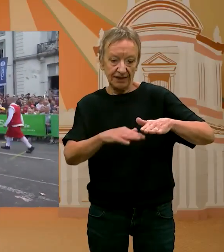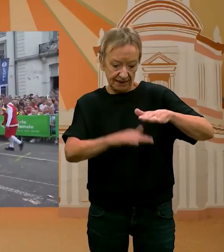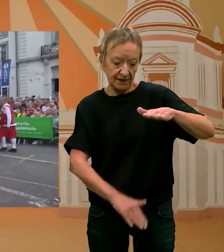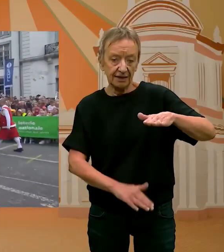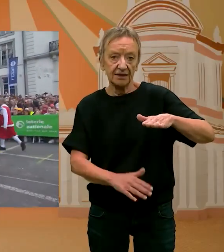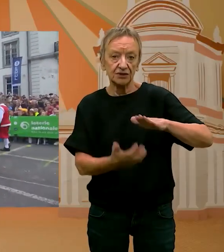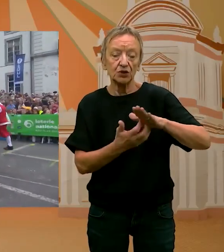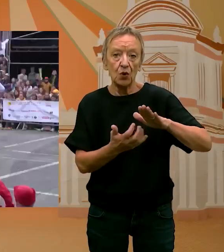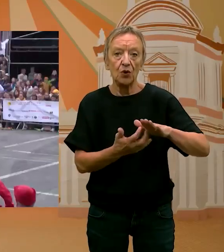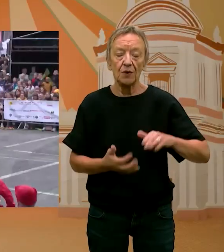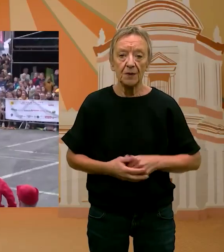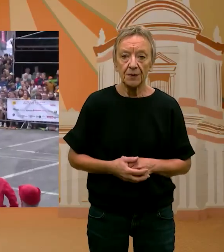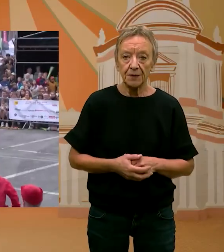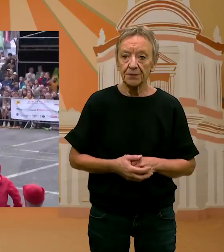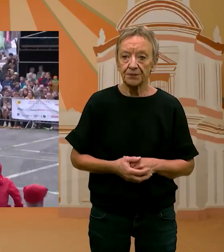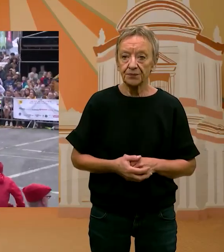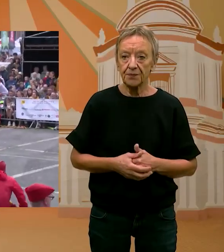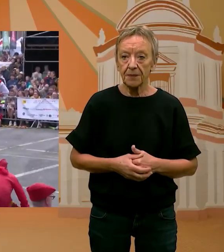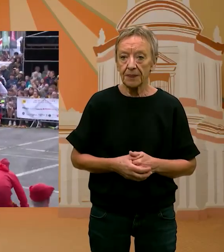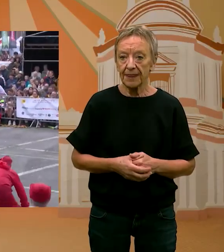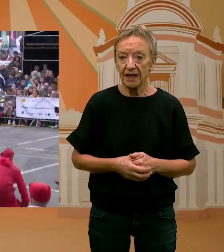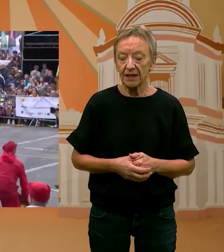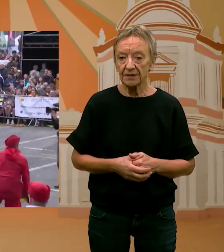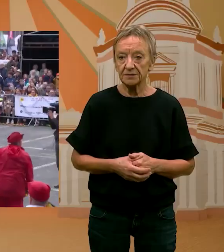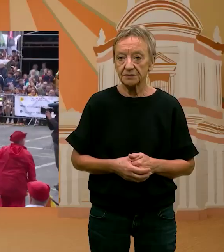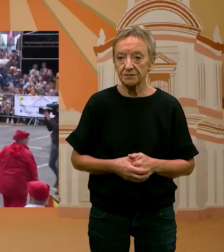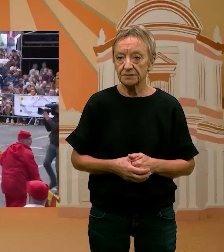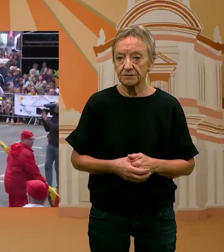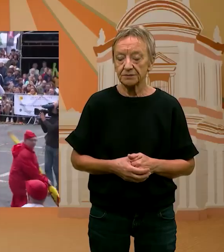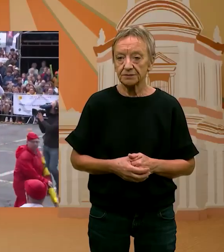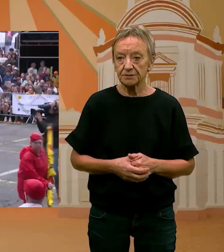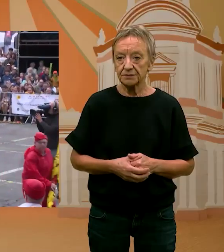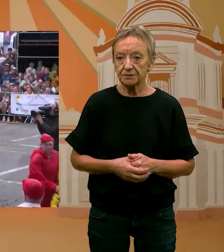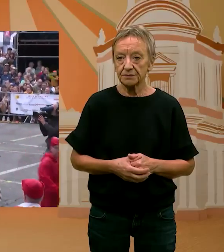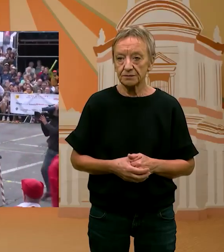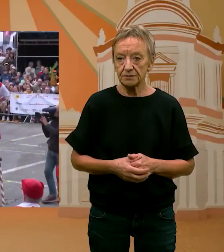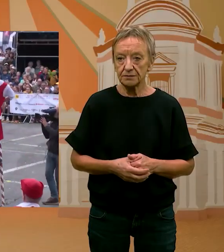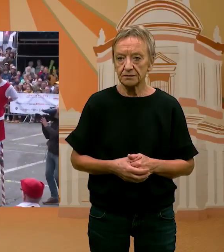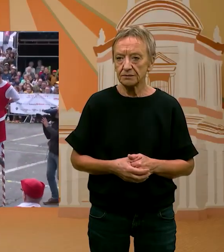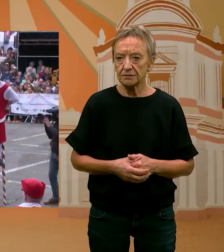pas rien. Ces échasses de combat sont assez impressionnantes, bien entendu. Alors là on vient de voir que Simon a fait une